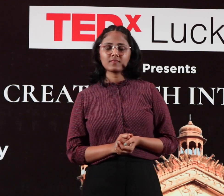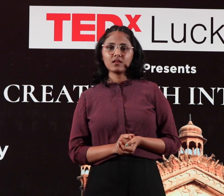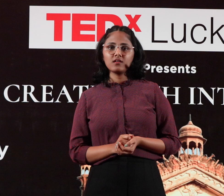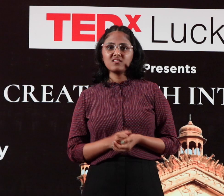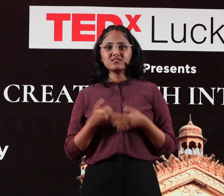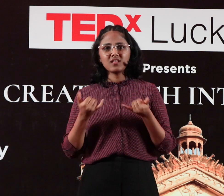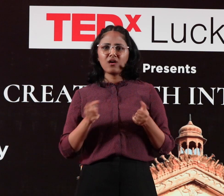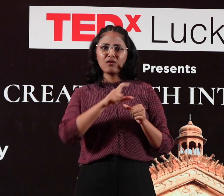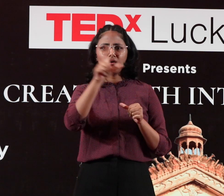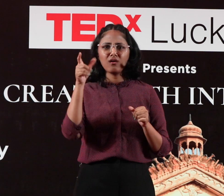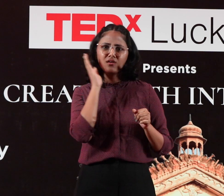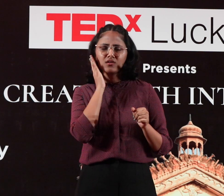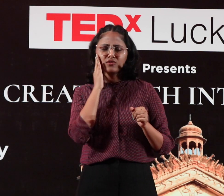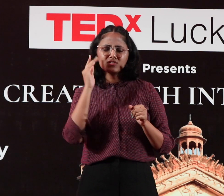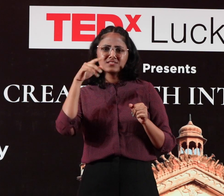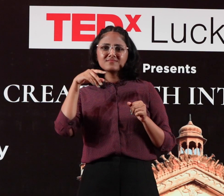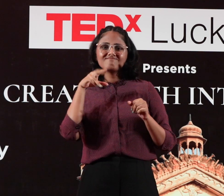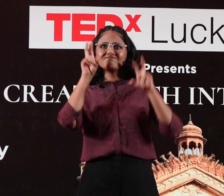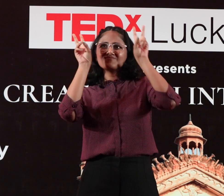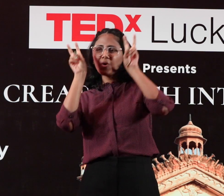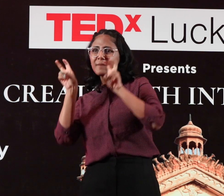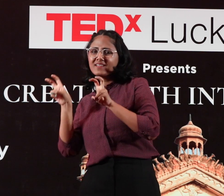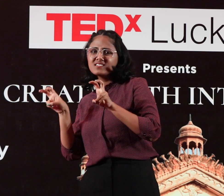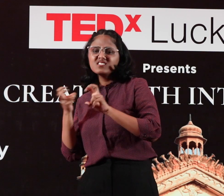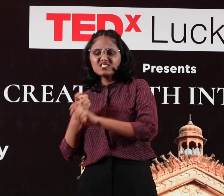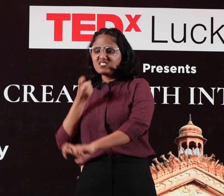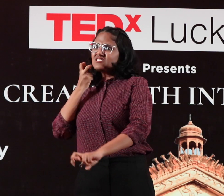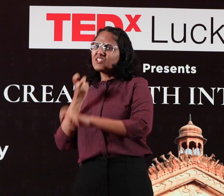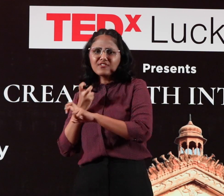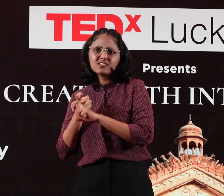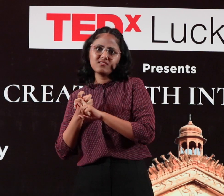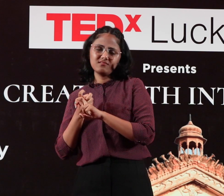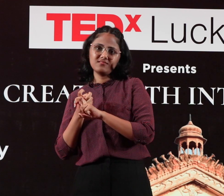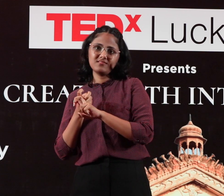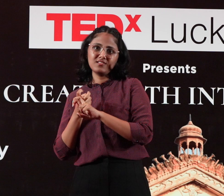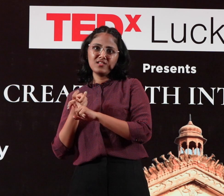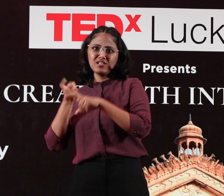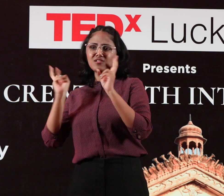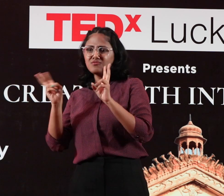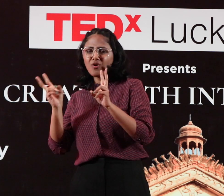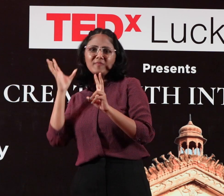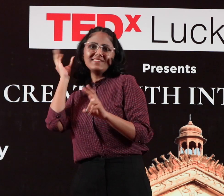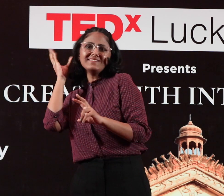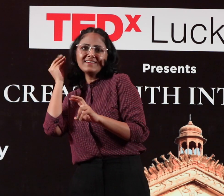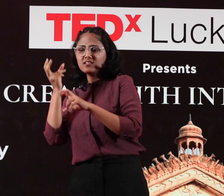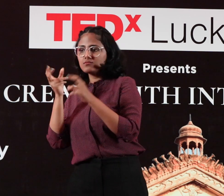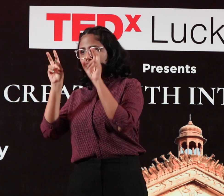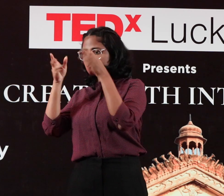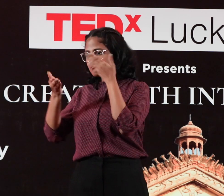जो हम सब पढ़ते हैं, इट हैज टू बी अडेप्टेड, क्योंकि ये बना गया है बच्चों के लिए जो रेगुलर बच्चे, हियरिंग कम्युनिटी। तो इसको अडेप्ट